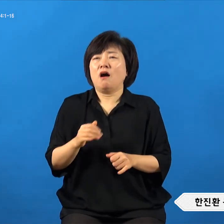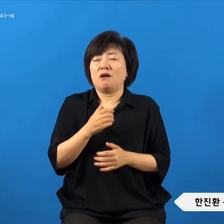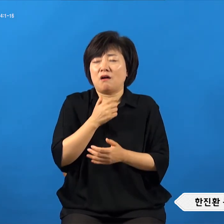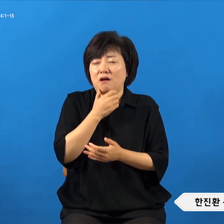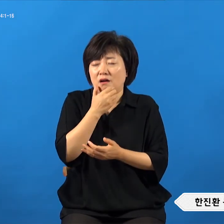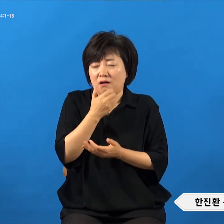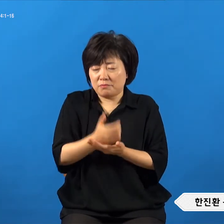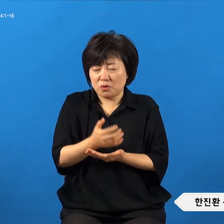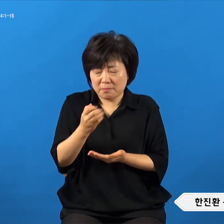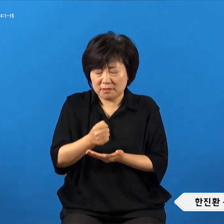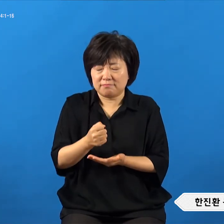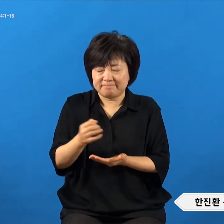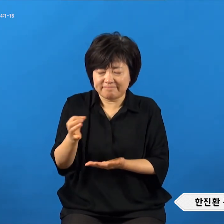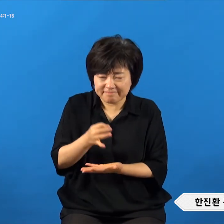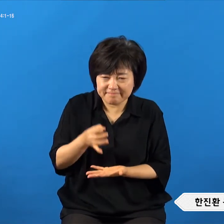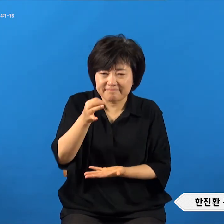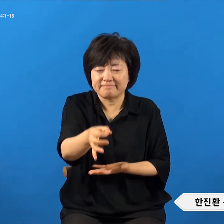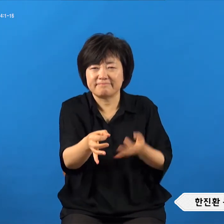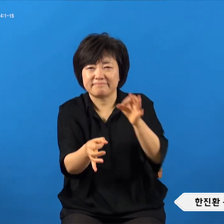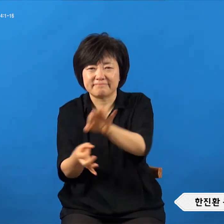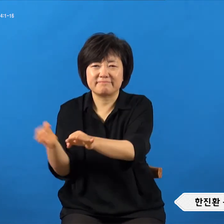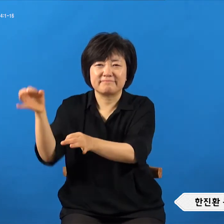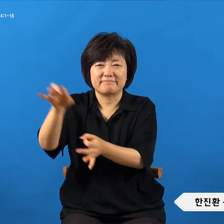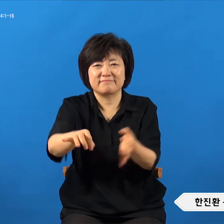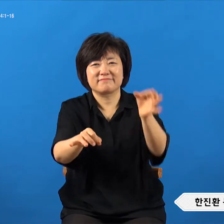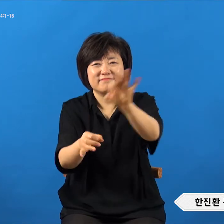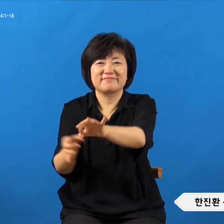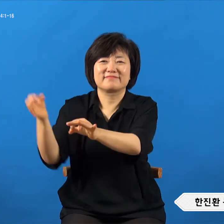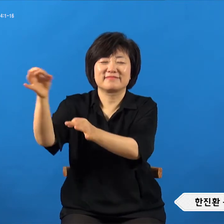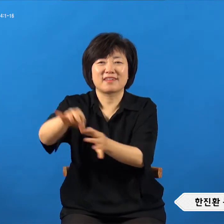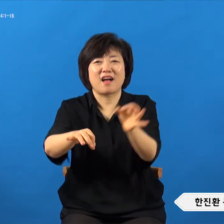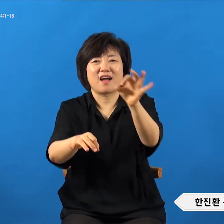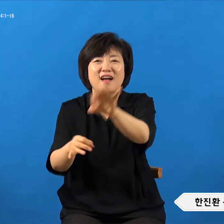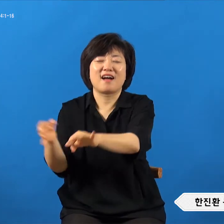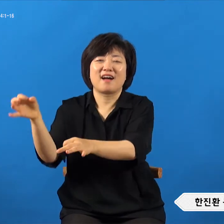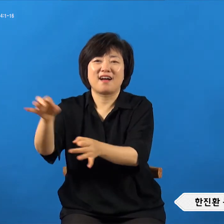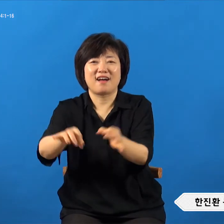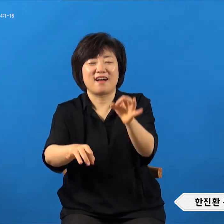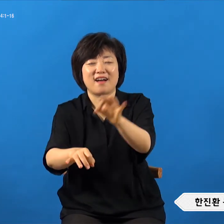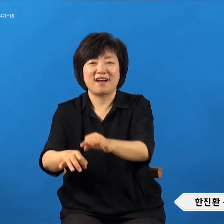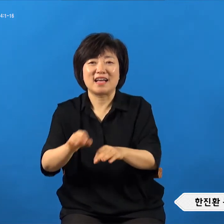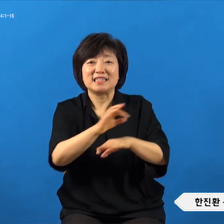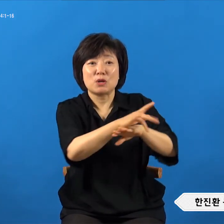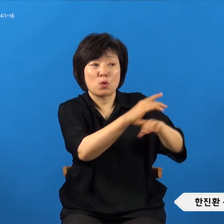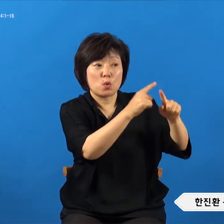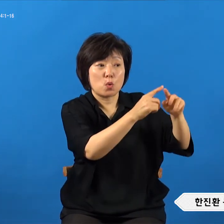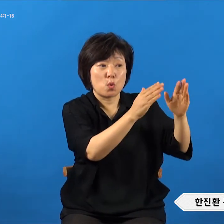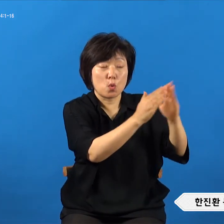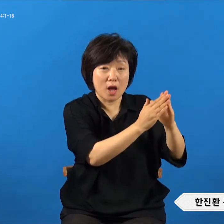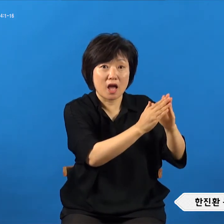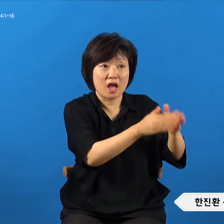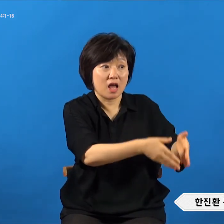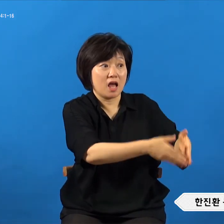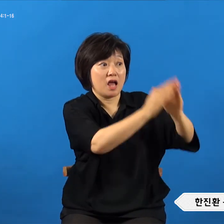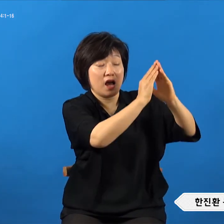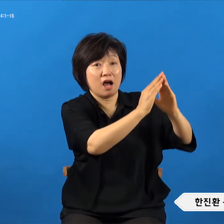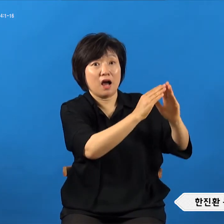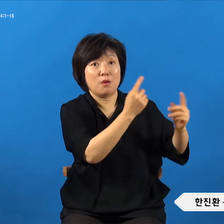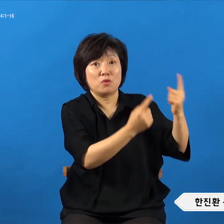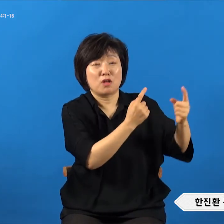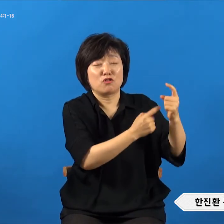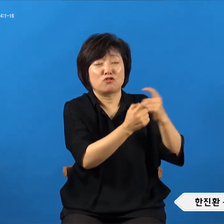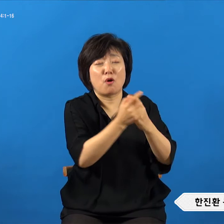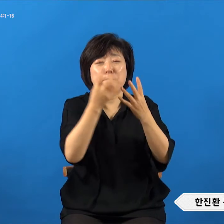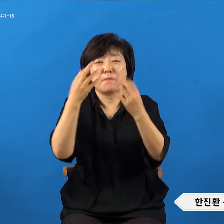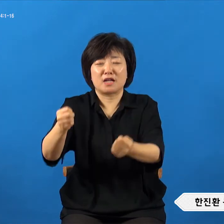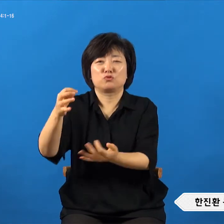합시다 그랬습니다. 그래서 적석으로 헌금을 했는데 그 시골교회 예배당 하나 짓는 것보다도